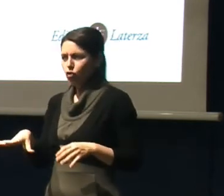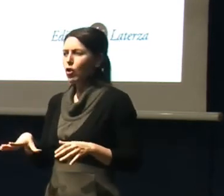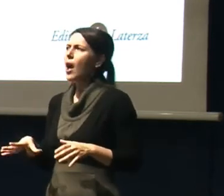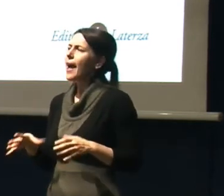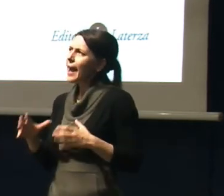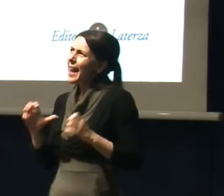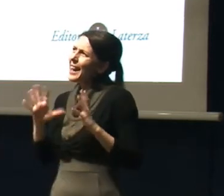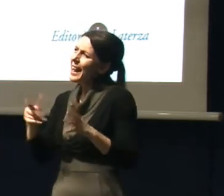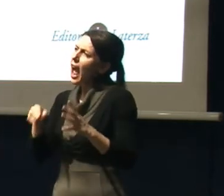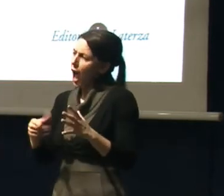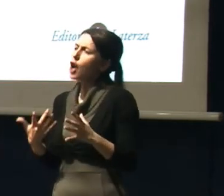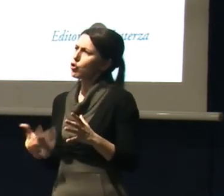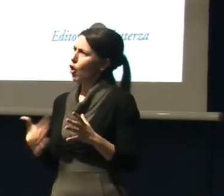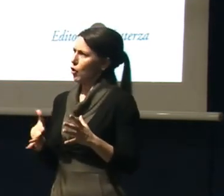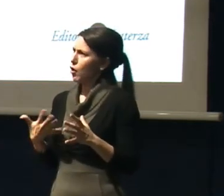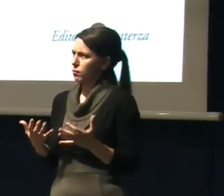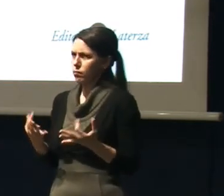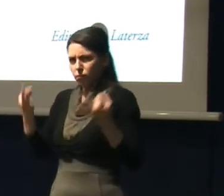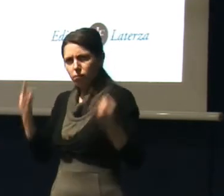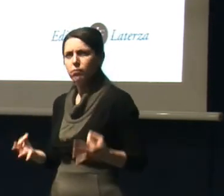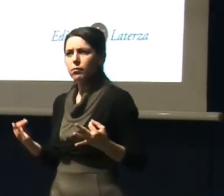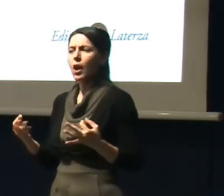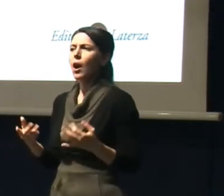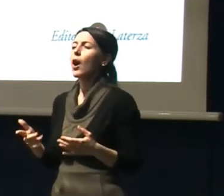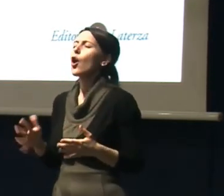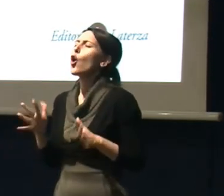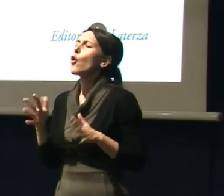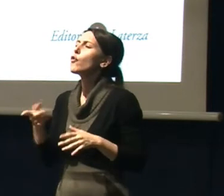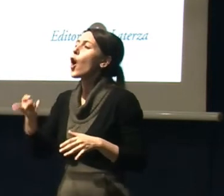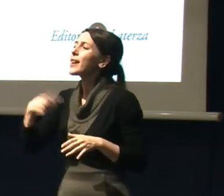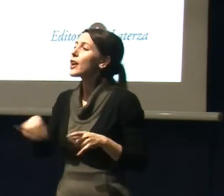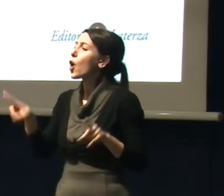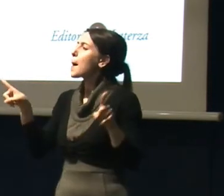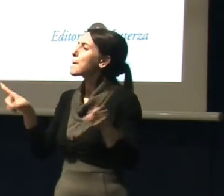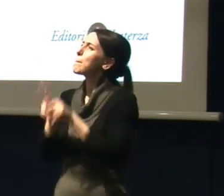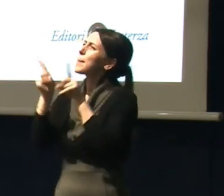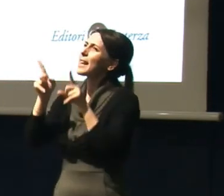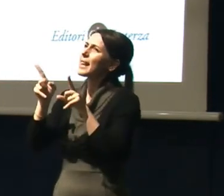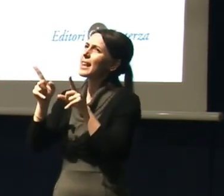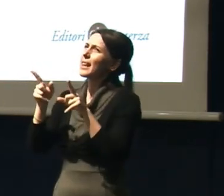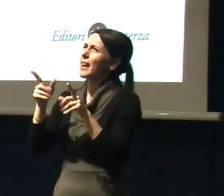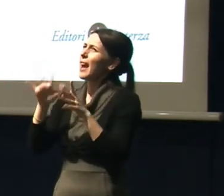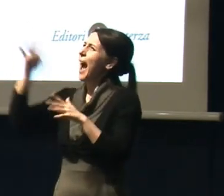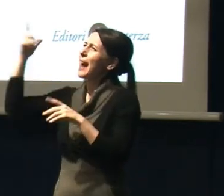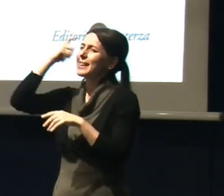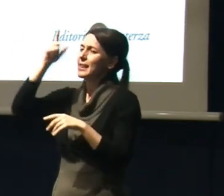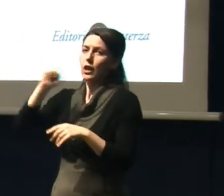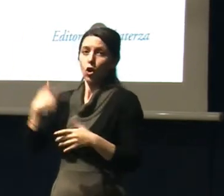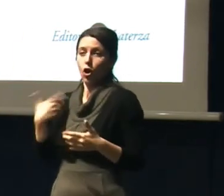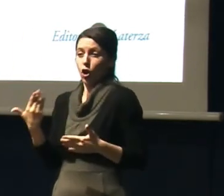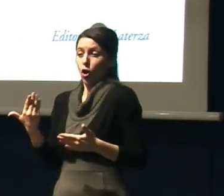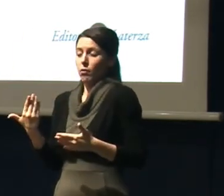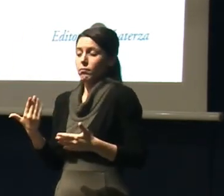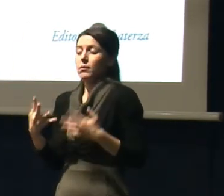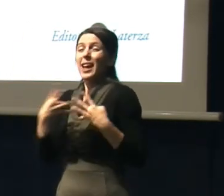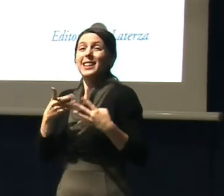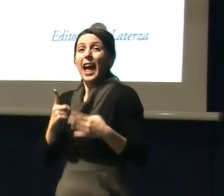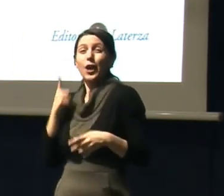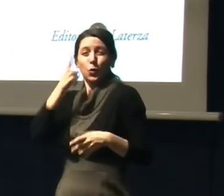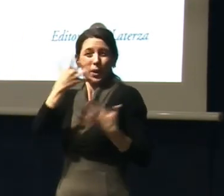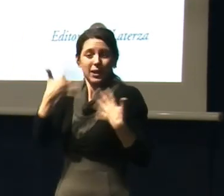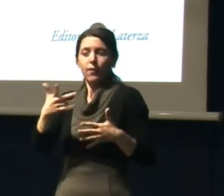così decisa non avviene forse ancora da noi con la stessa forza ed evidenza però io sono stati stati uniti proprio nel momento